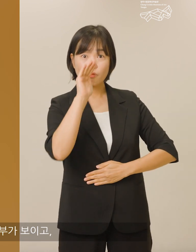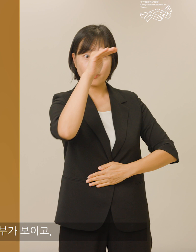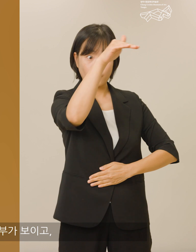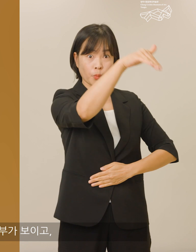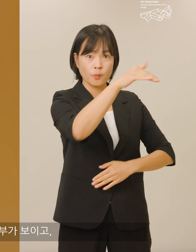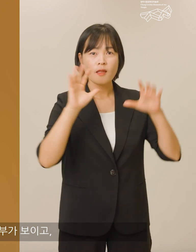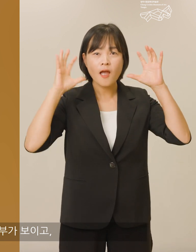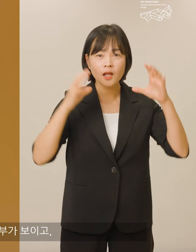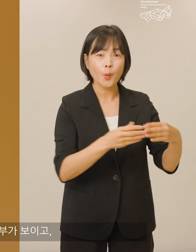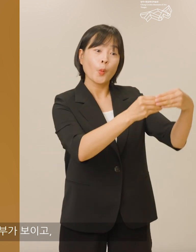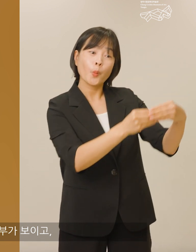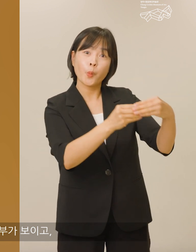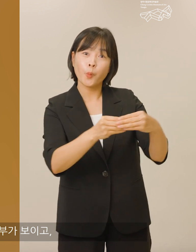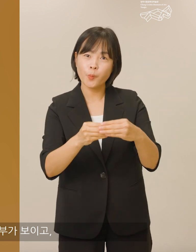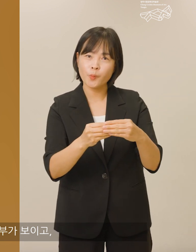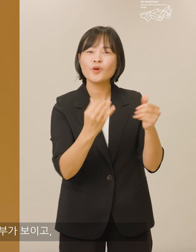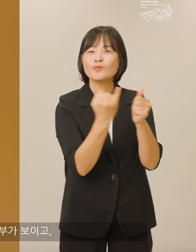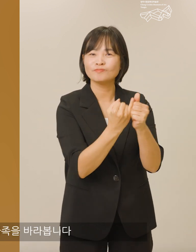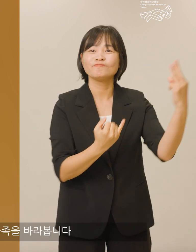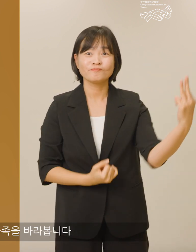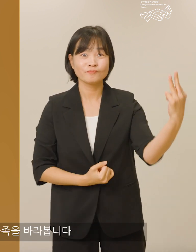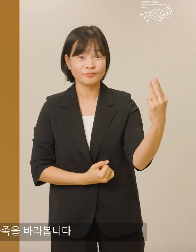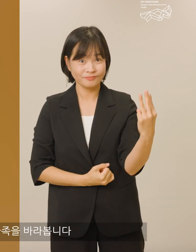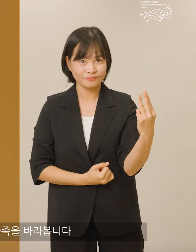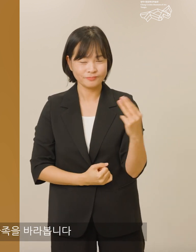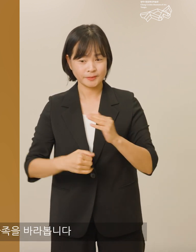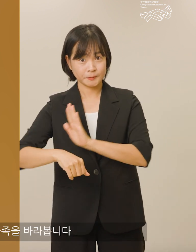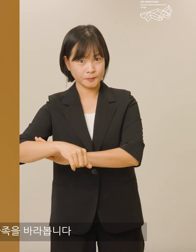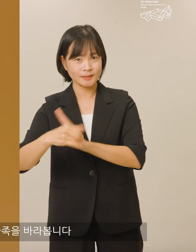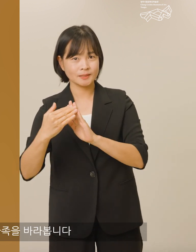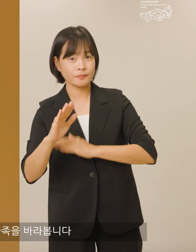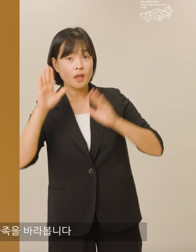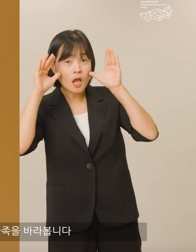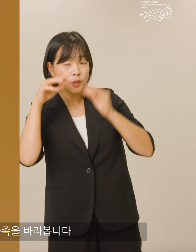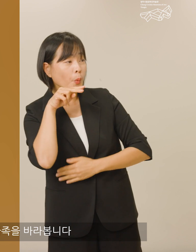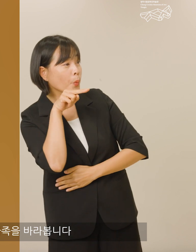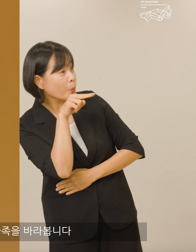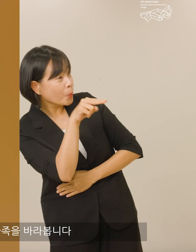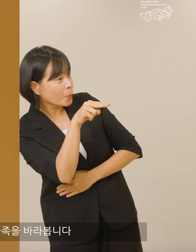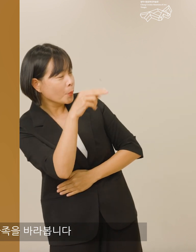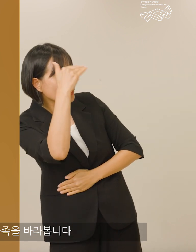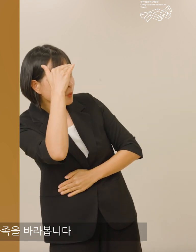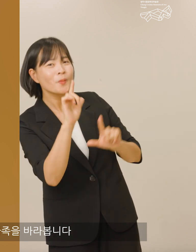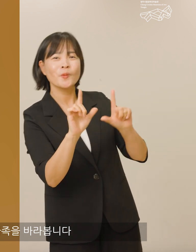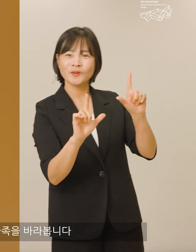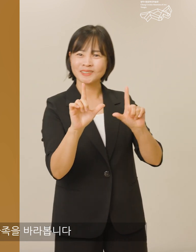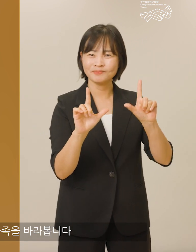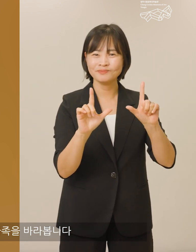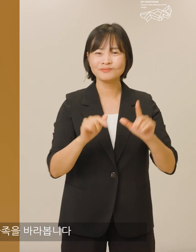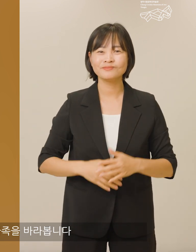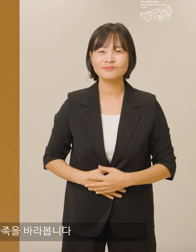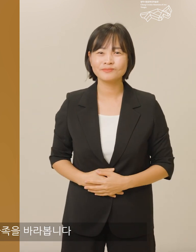언덕길 위에 아이를 데리고 나온 부부가 보이고 반대편에는 집 앞에 서 있는 강아지가 가족을